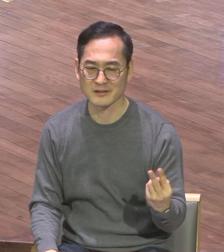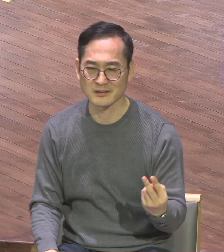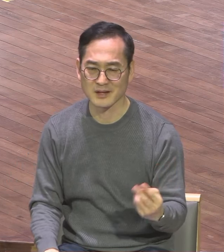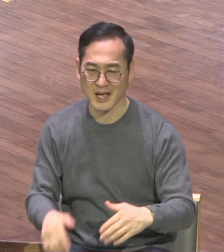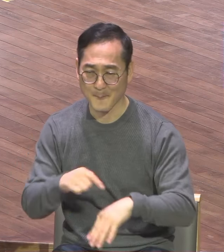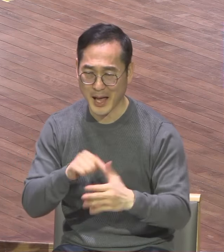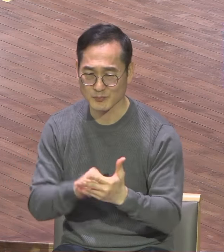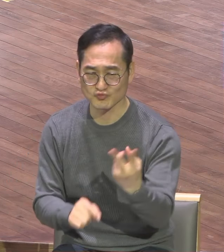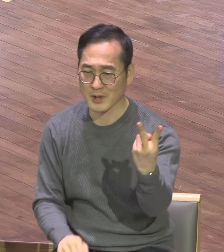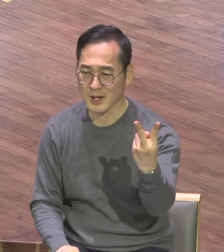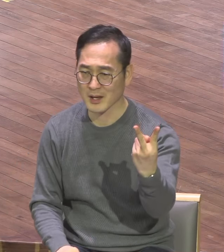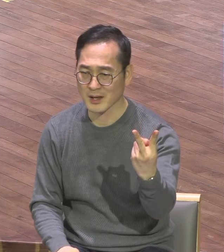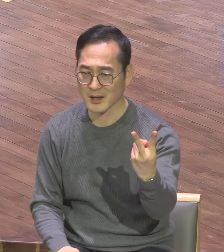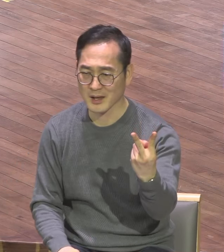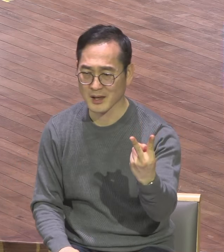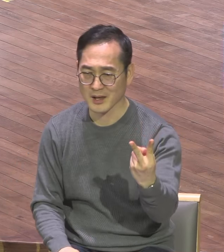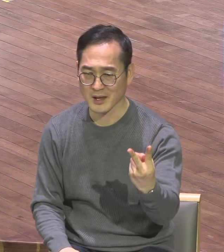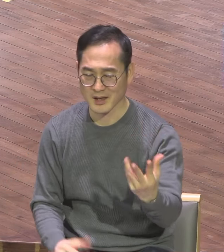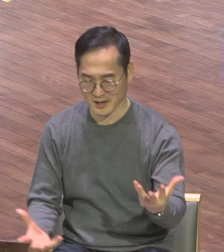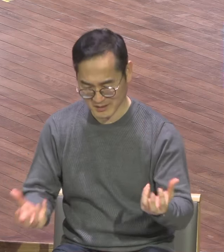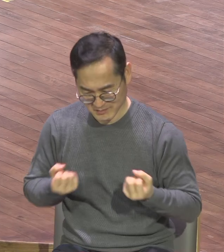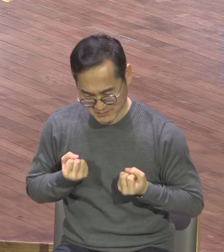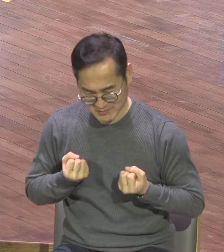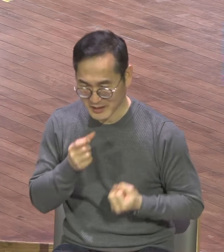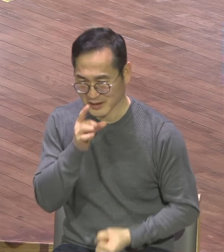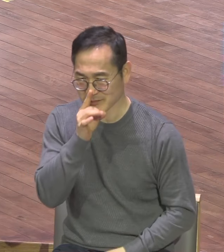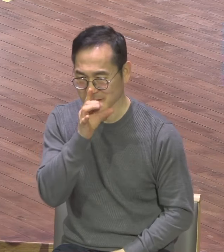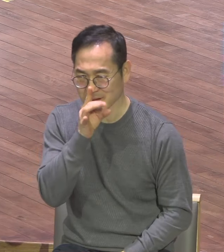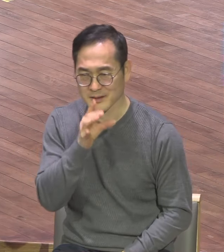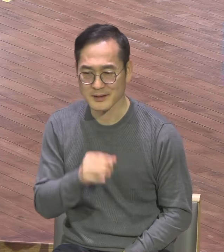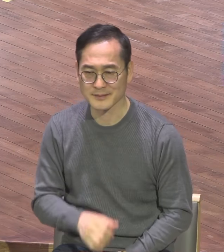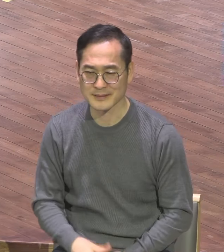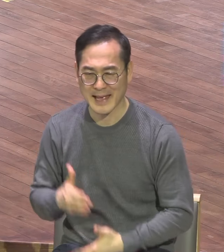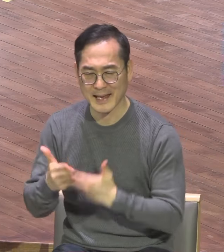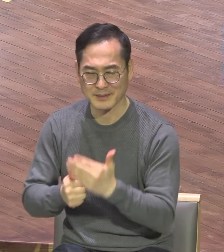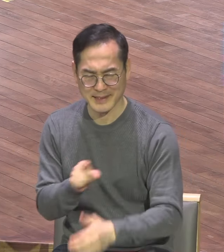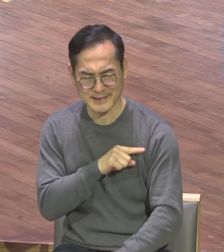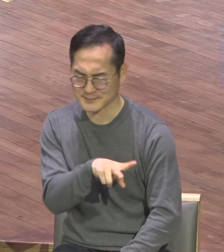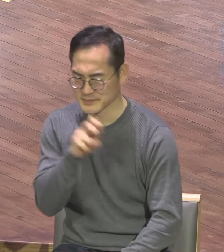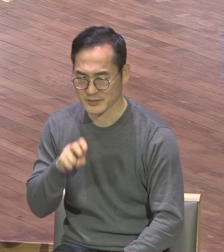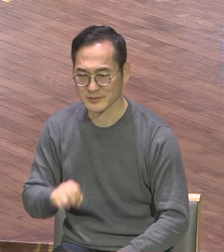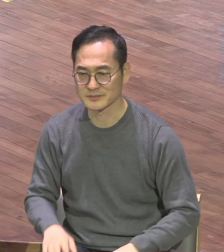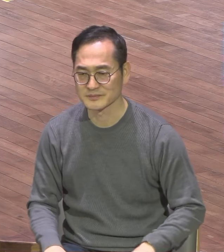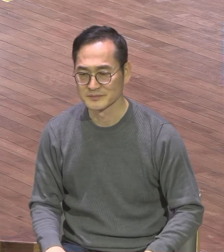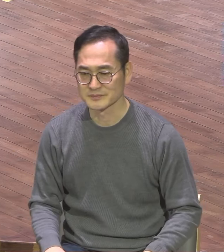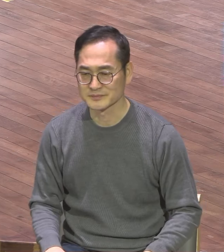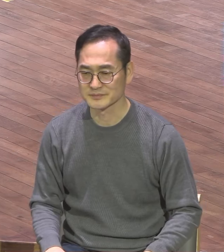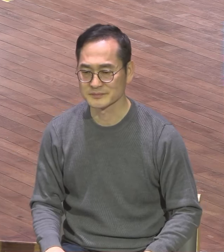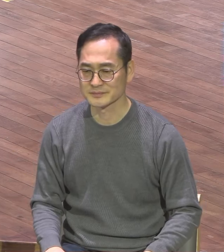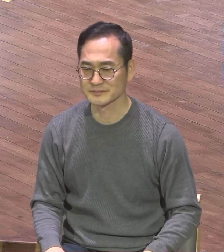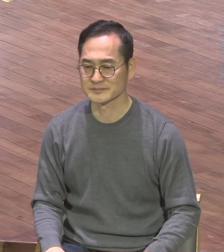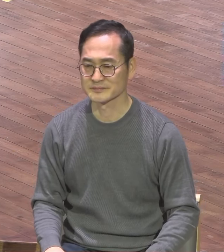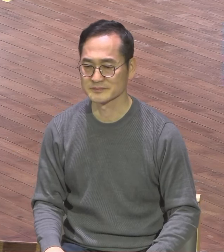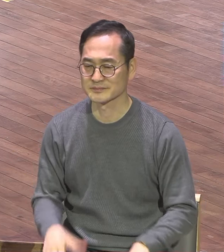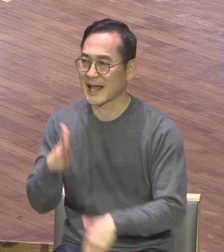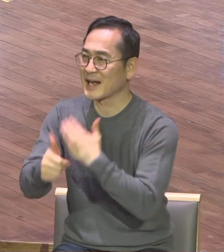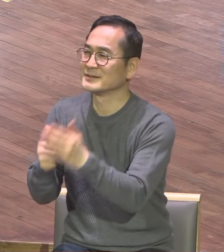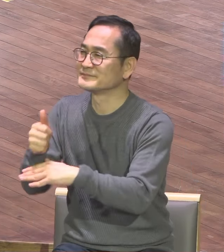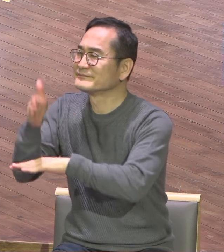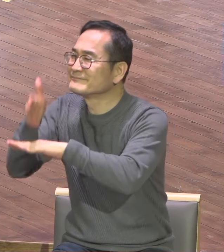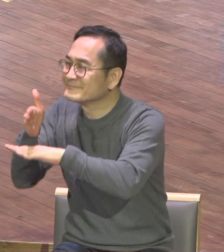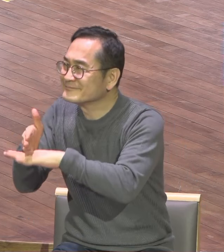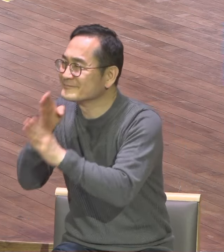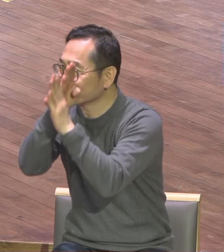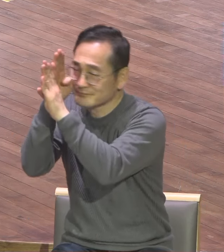다른 마음 또 가지고 있는 것. 여러분 다른 것이 우상숭배가 아니에요. 하나님 앞에 두 마음 품는 거예요. 두 마음을 품는 것.